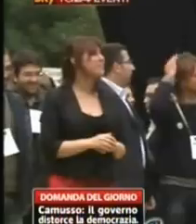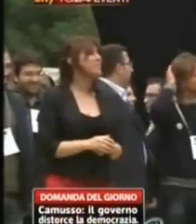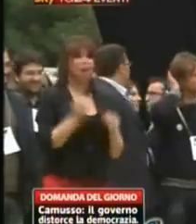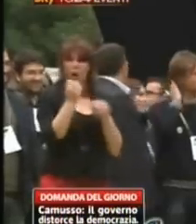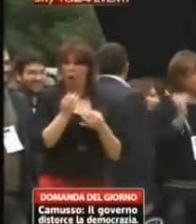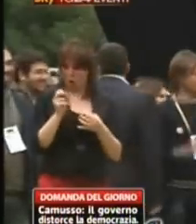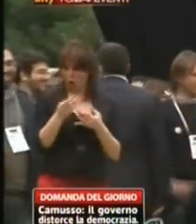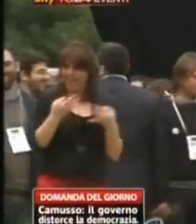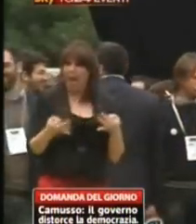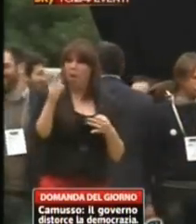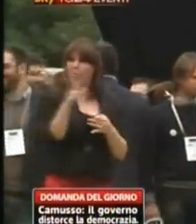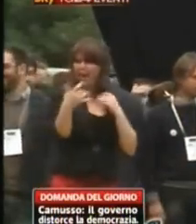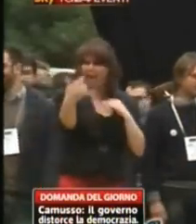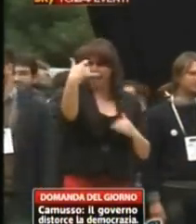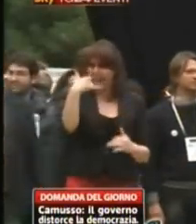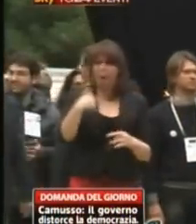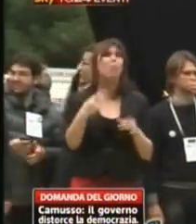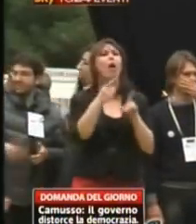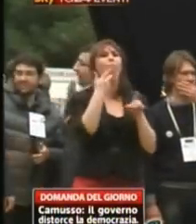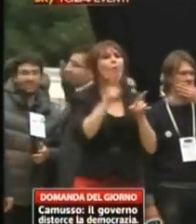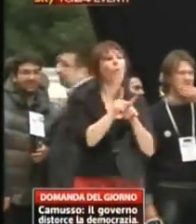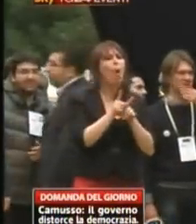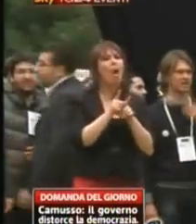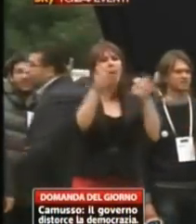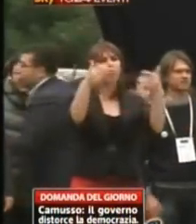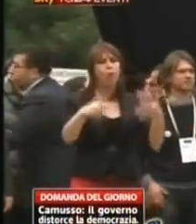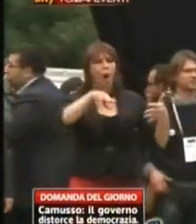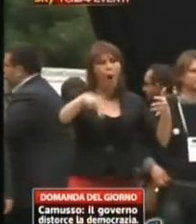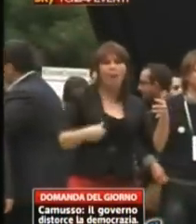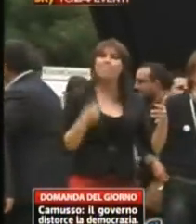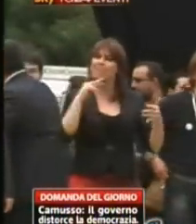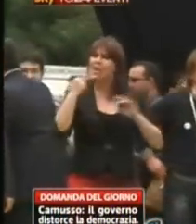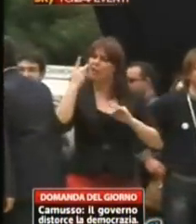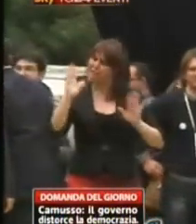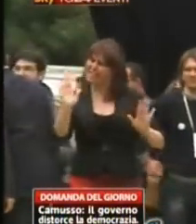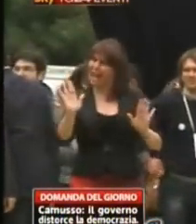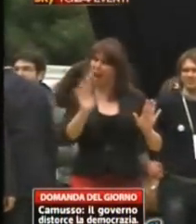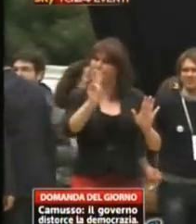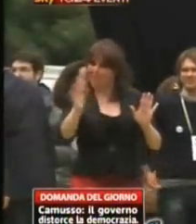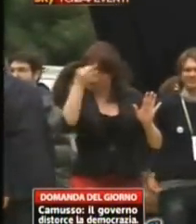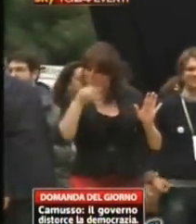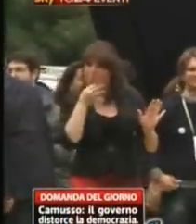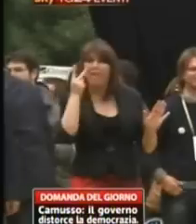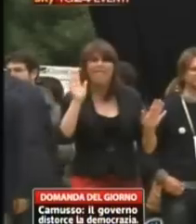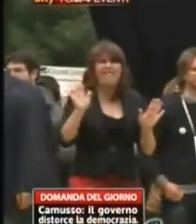Mi ha telefonato che voleva iscriversi al blocco. Ho detto, vediamo come ti comporti fino al 25.